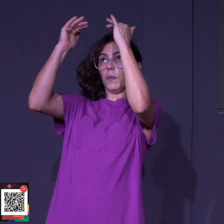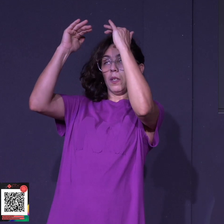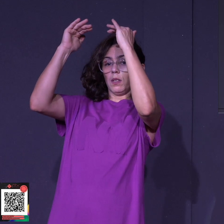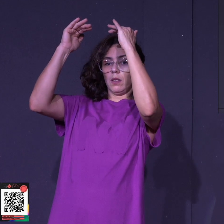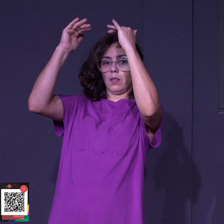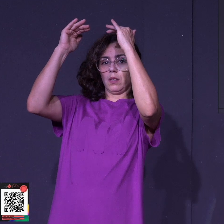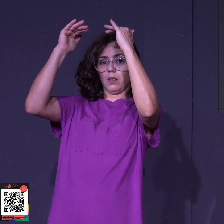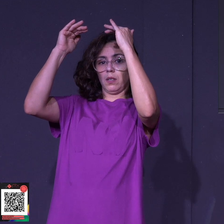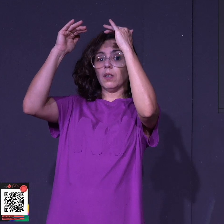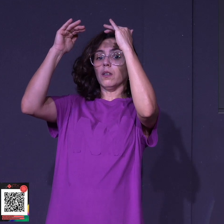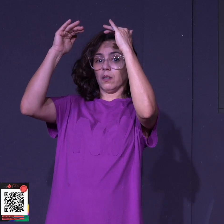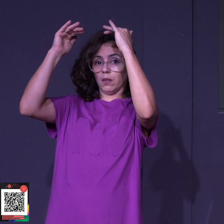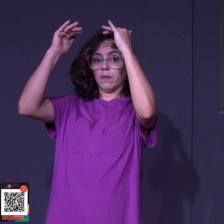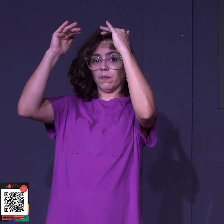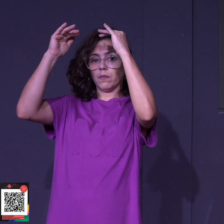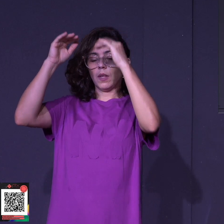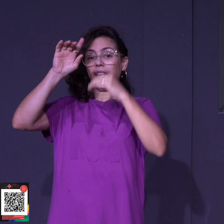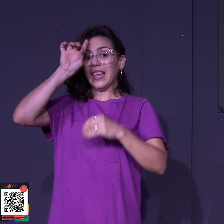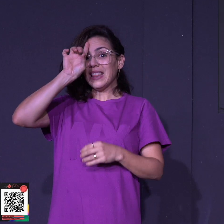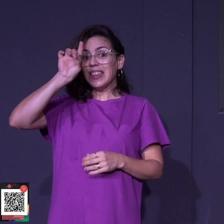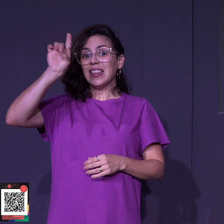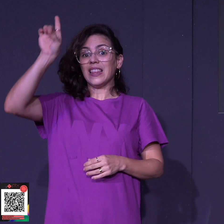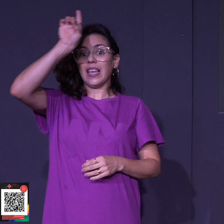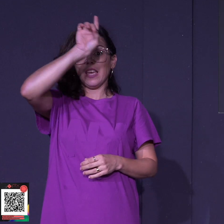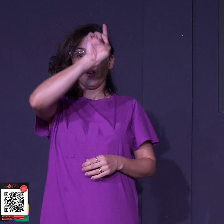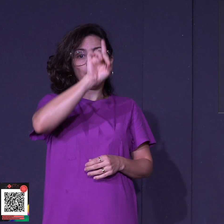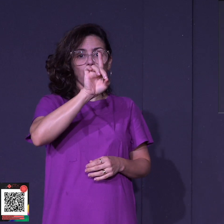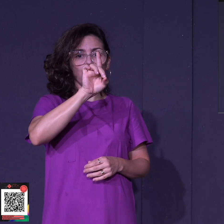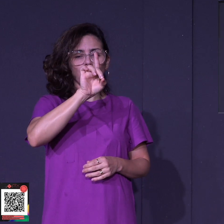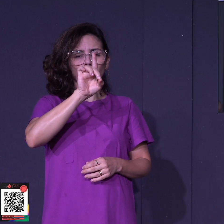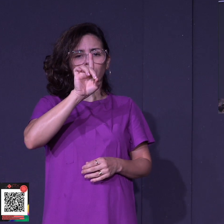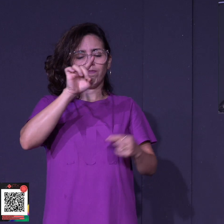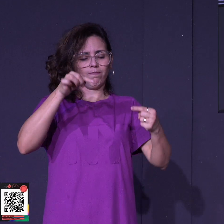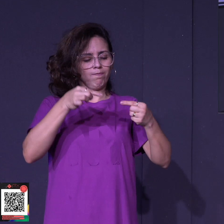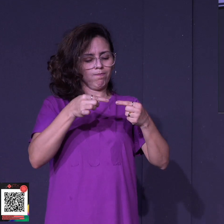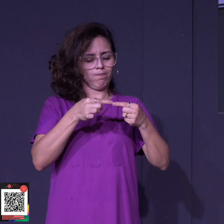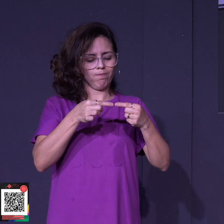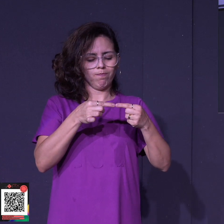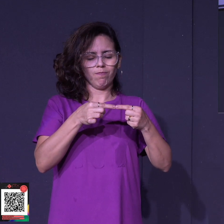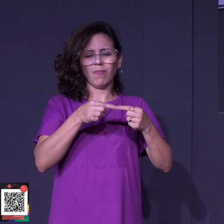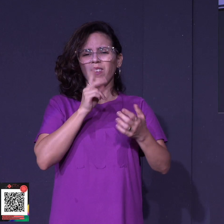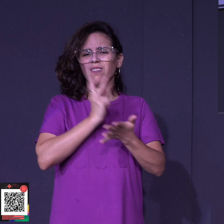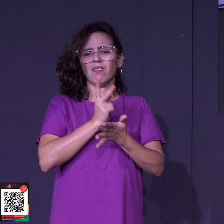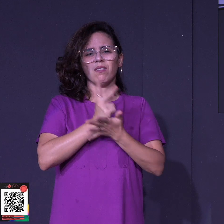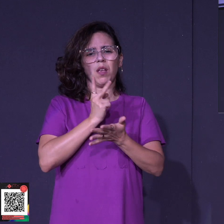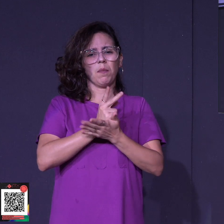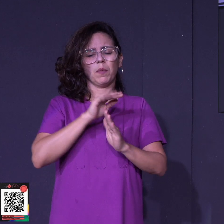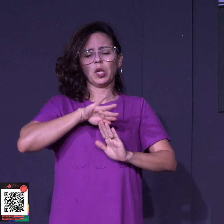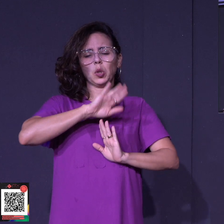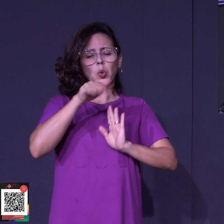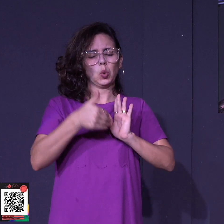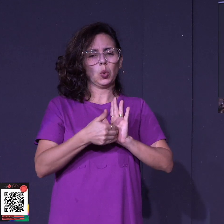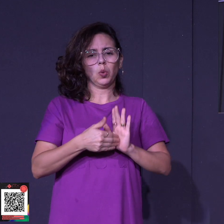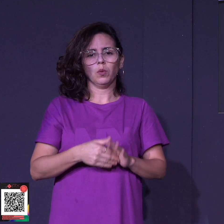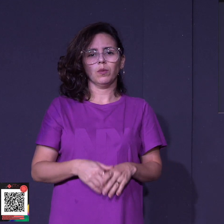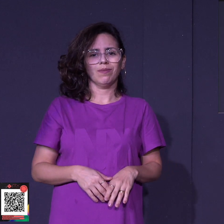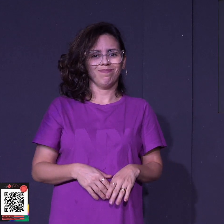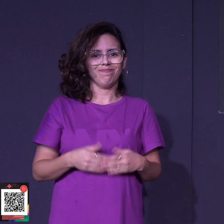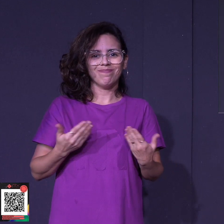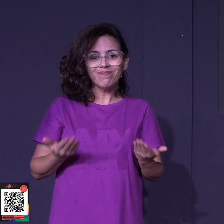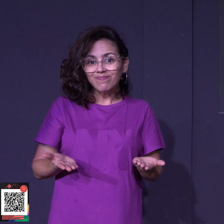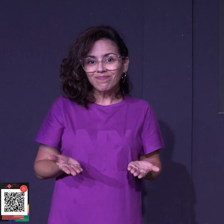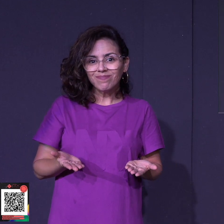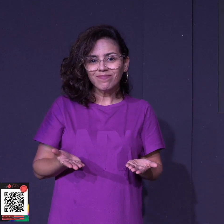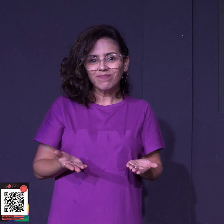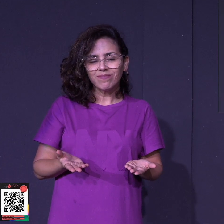adversários. Se vocês forem íntimos meus, se vocês me obedecerem, está no texto,